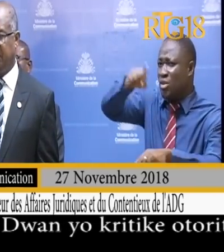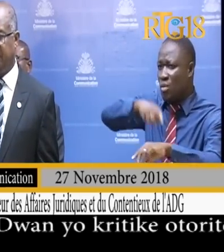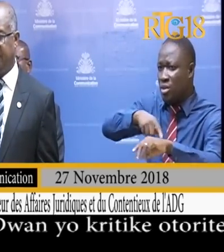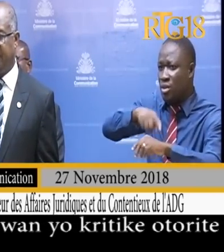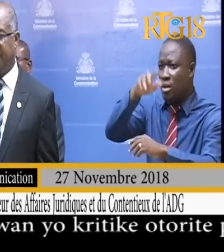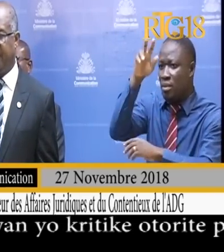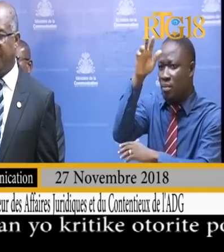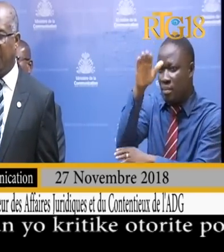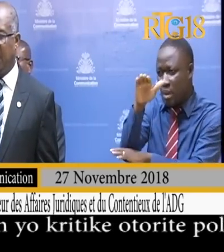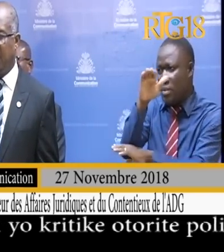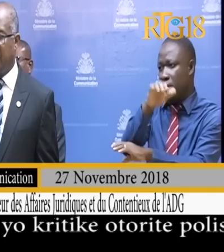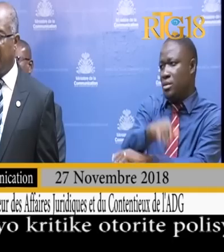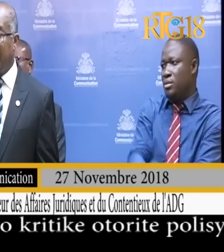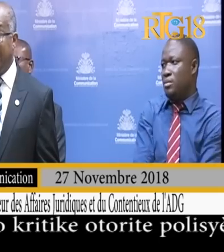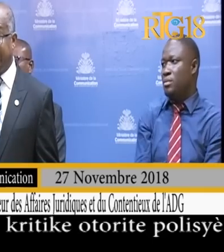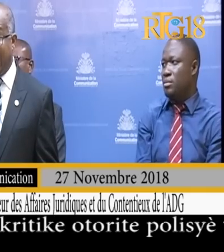'apremidi.